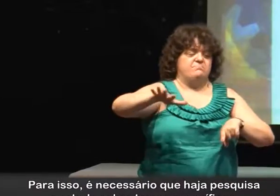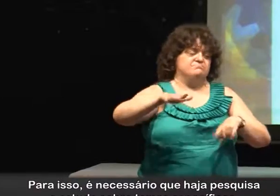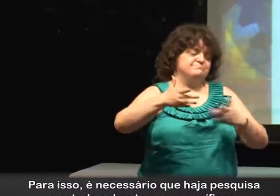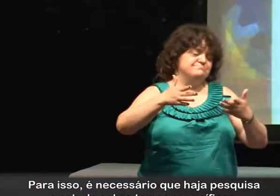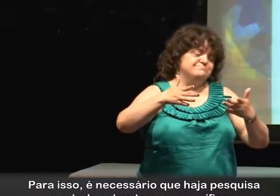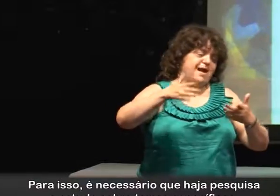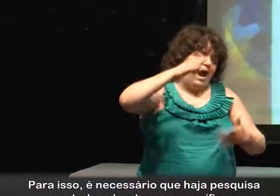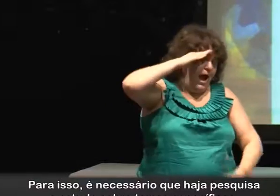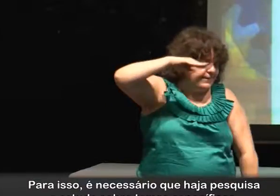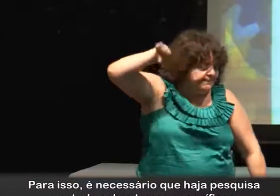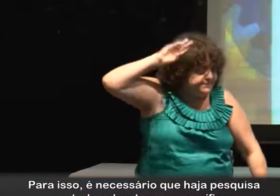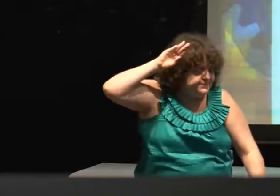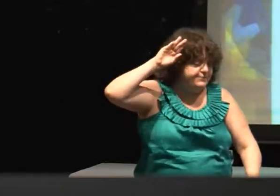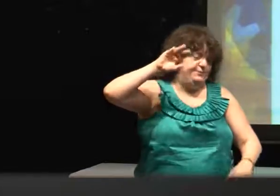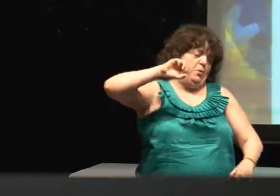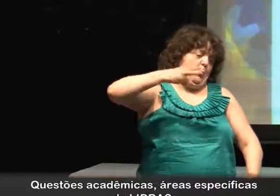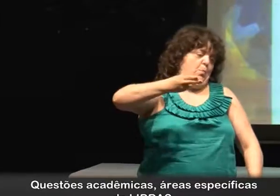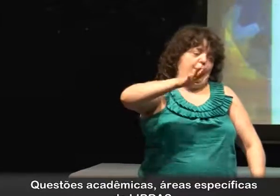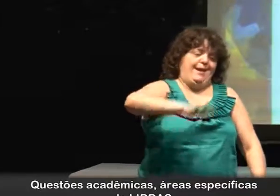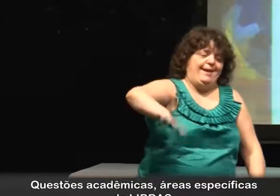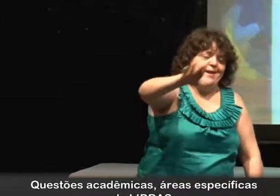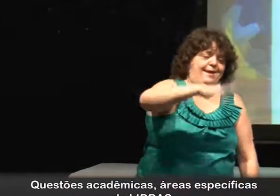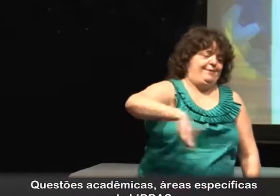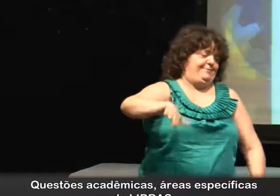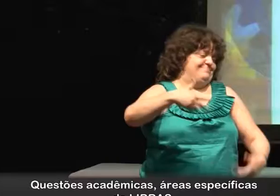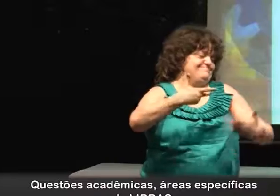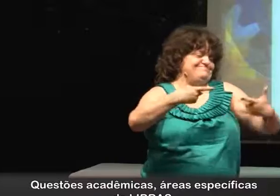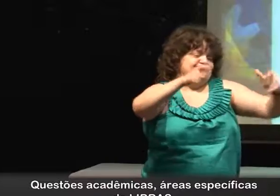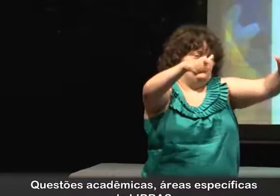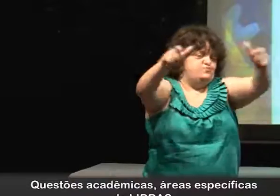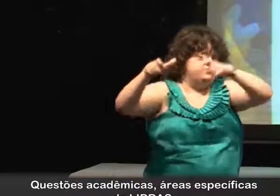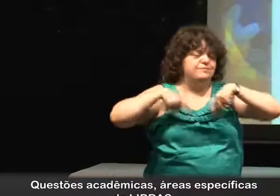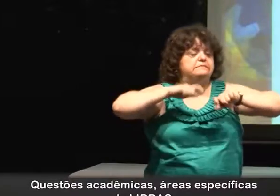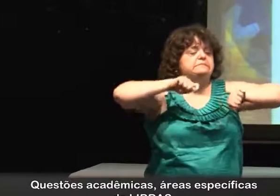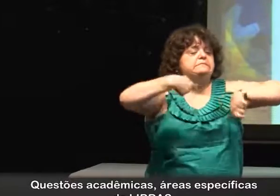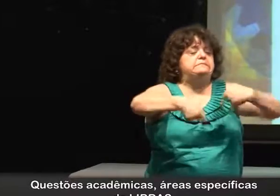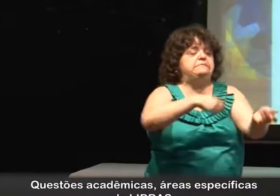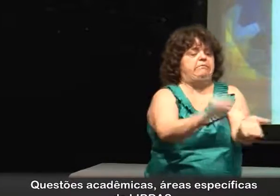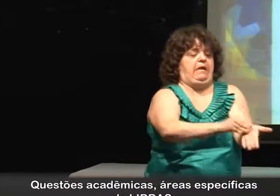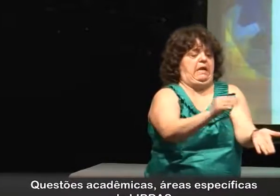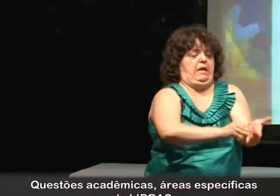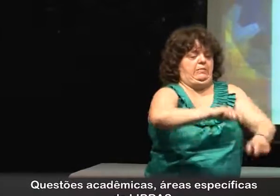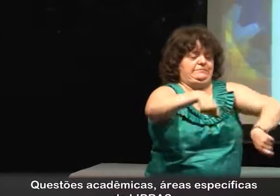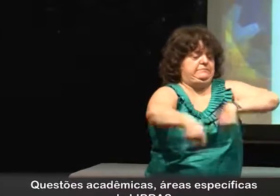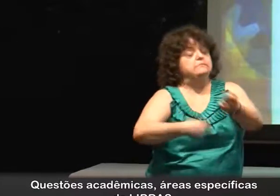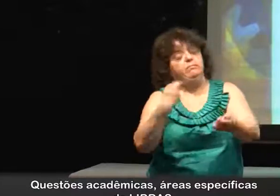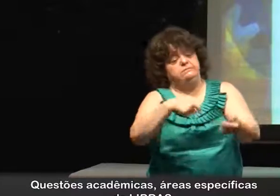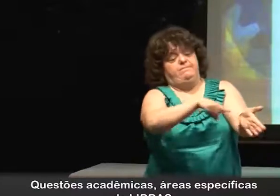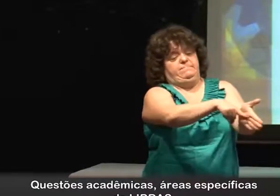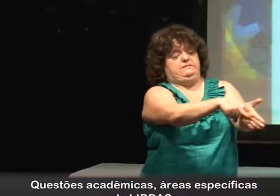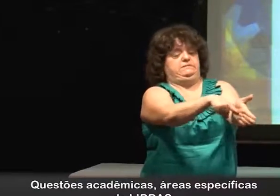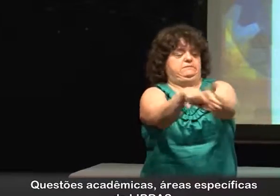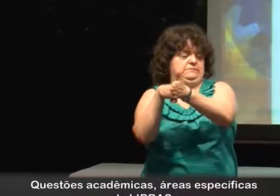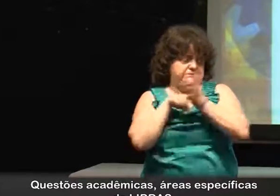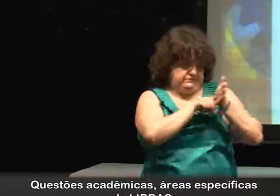temas específicos, questões acadêmicas, áreas afins, específicas da Libras.